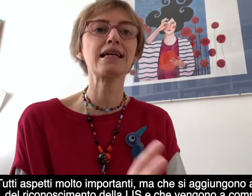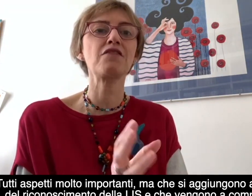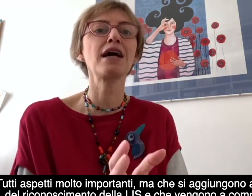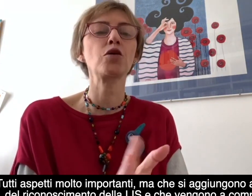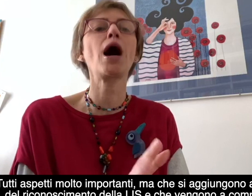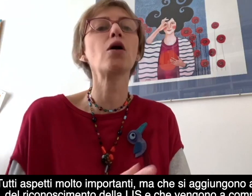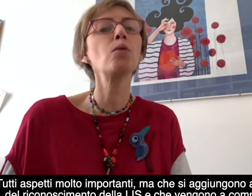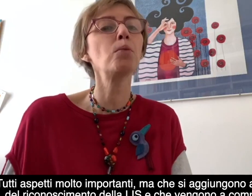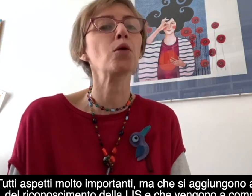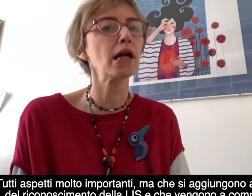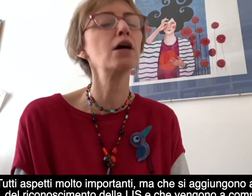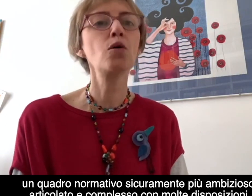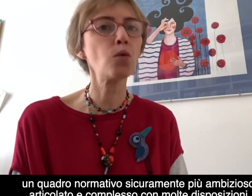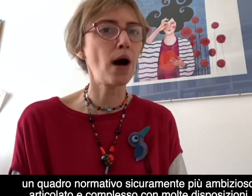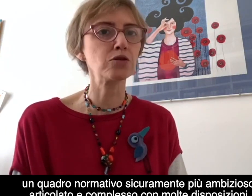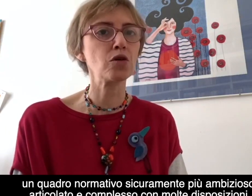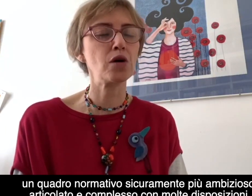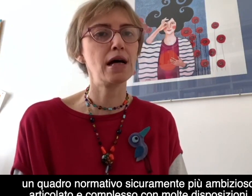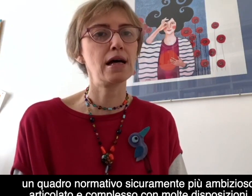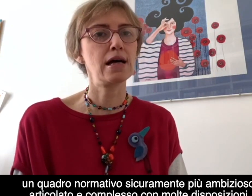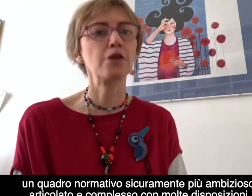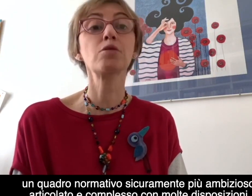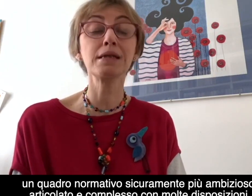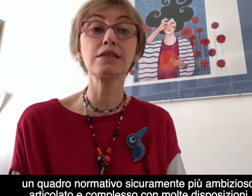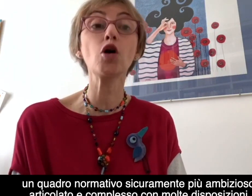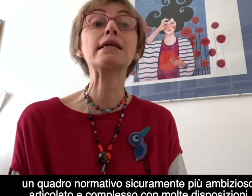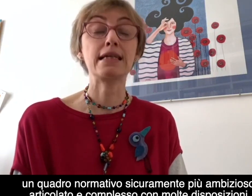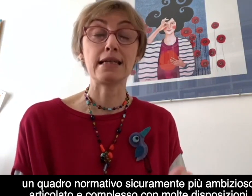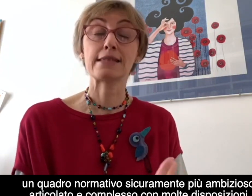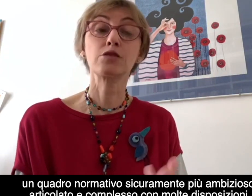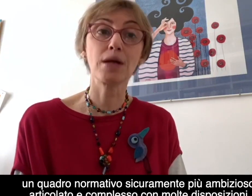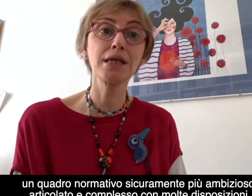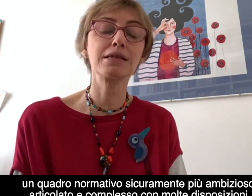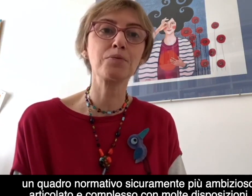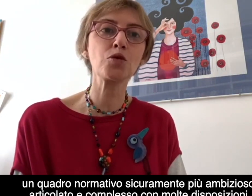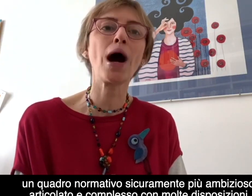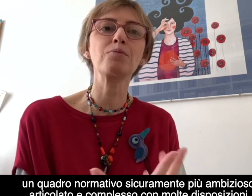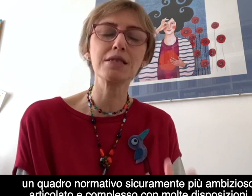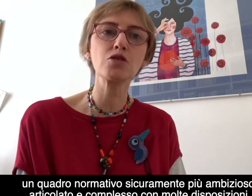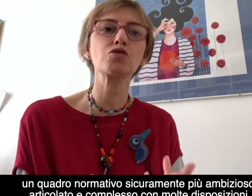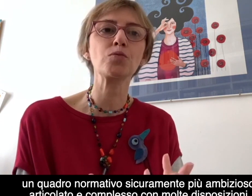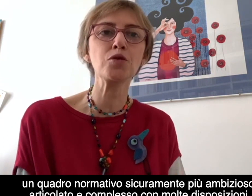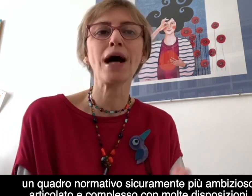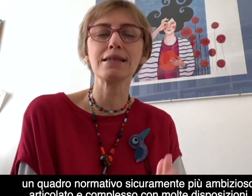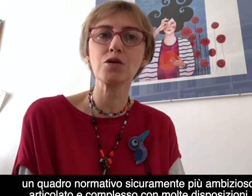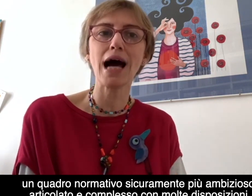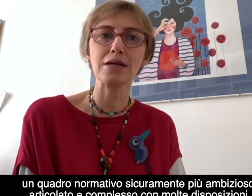che vengono a comporre un quadro normativo sicuramente più ambizioso più articolato